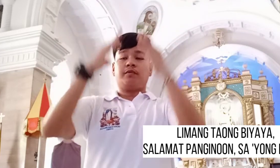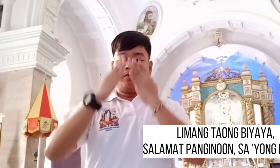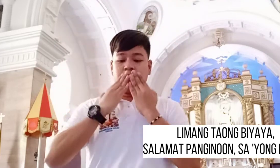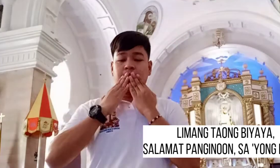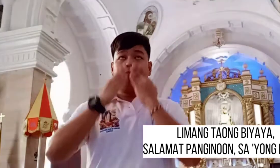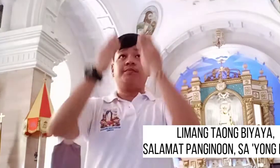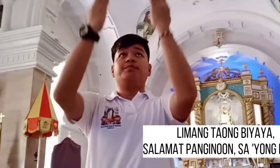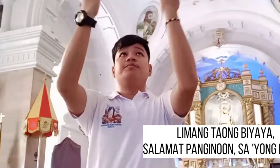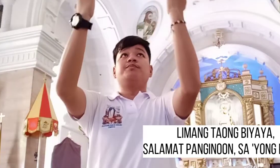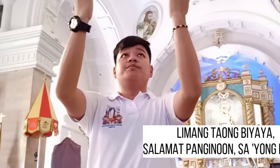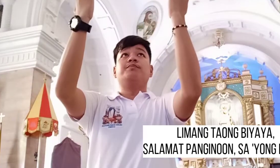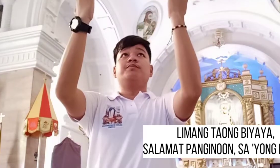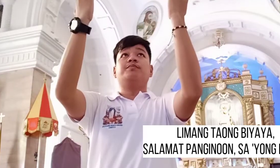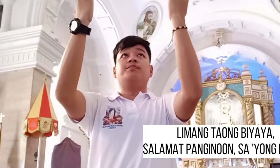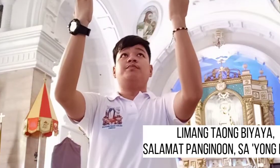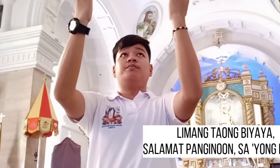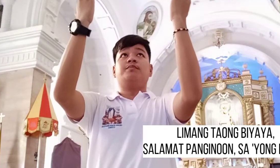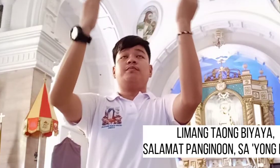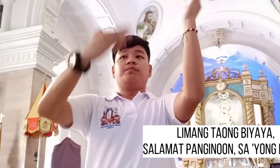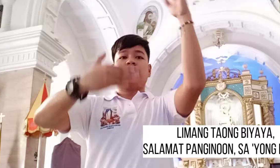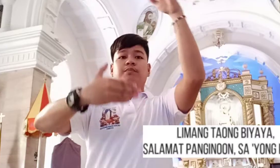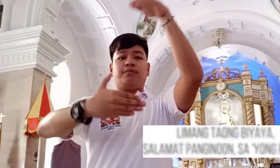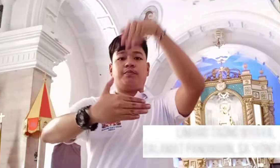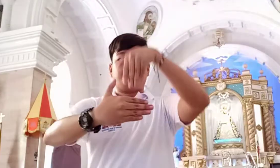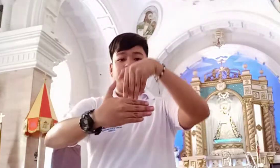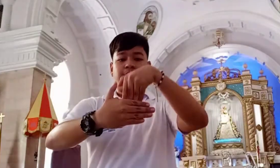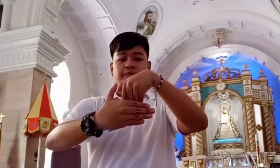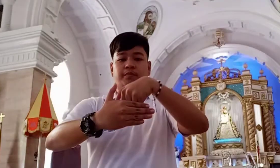Salamat sa iyong punya.